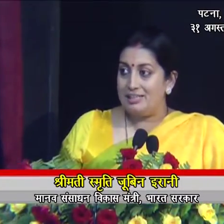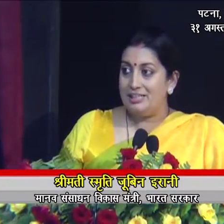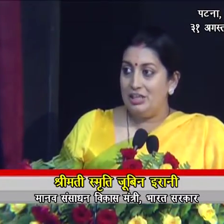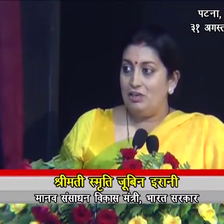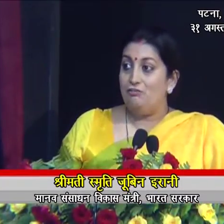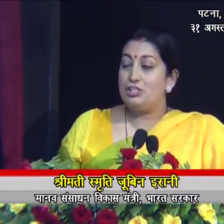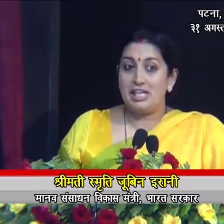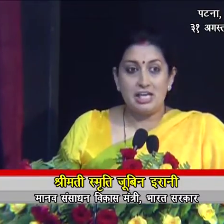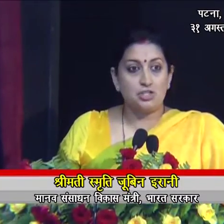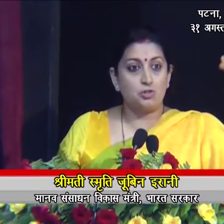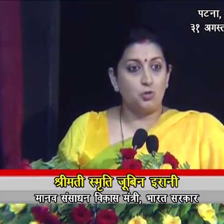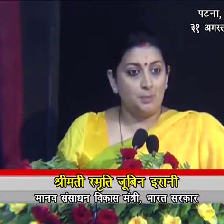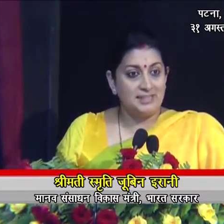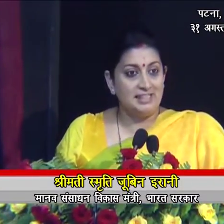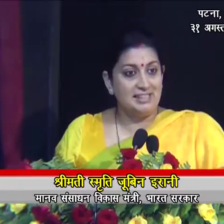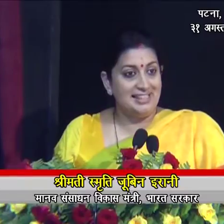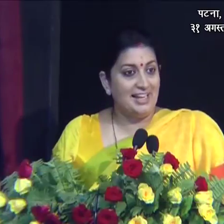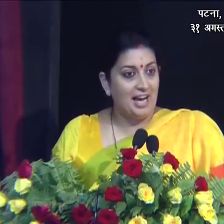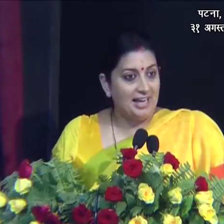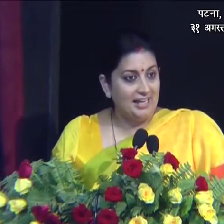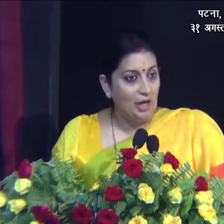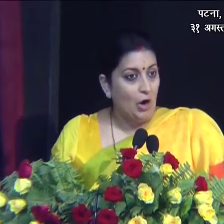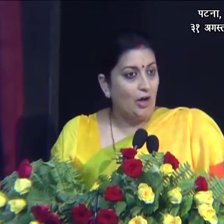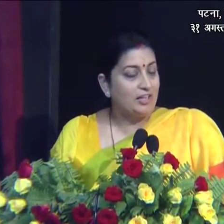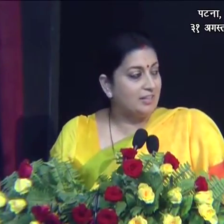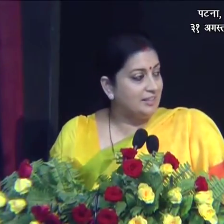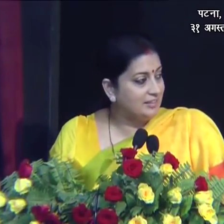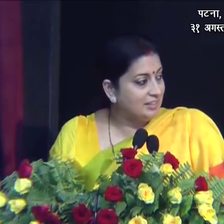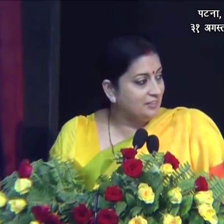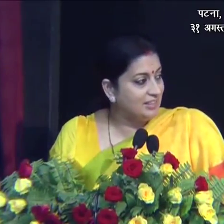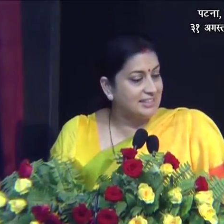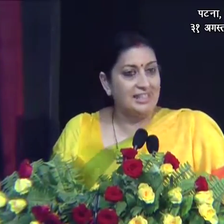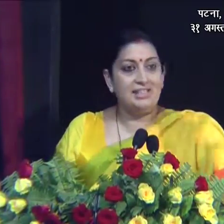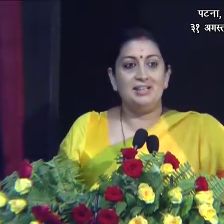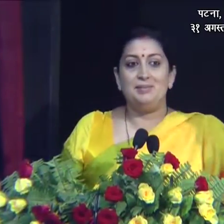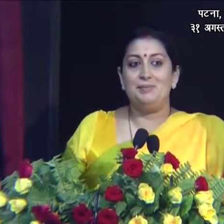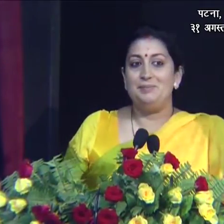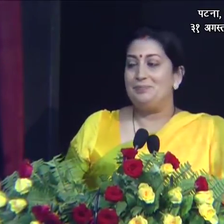विद्यार्थी विशेष रूप से दिल्ली आए और गणतंत्र दिवस की